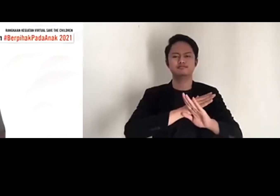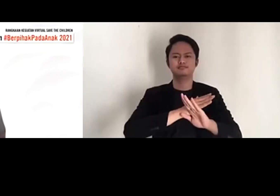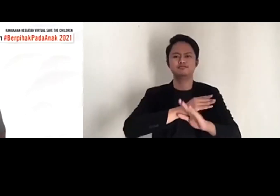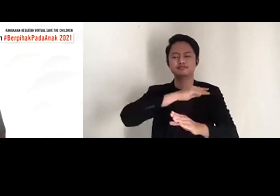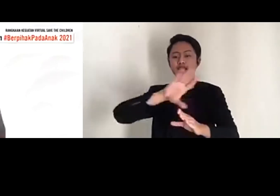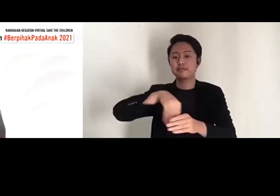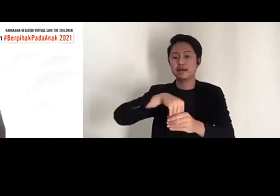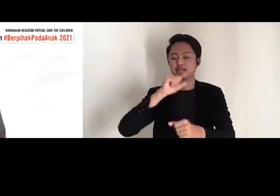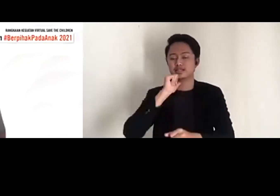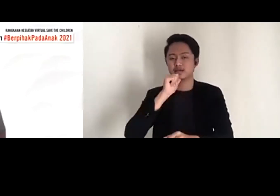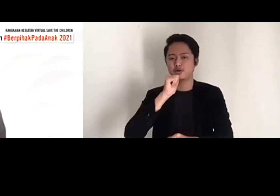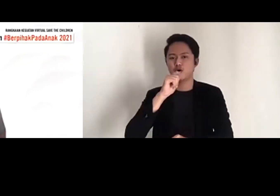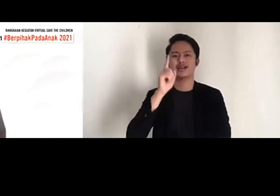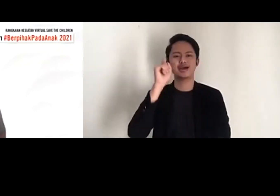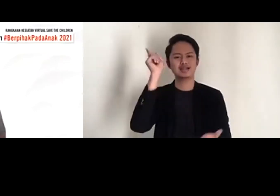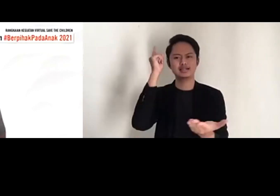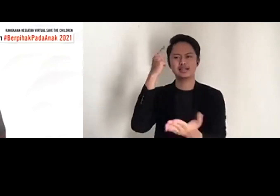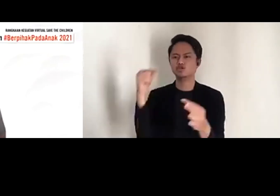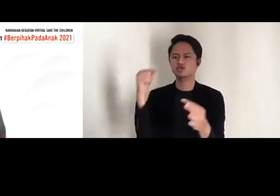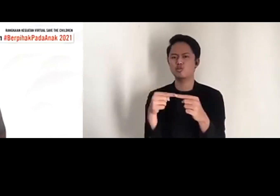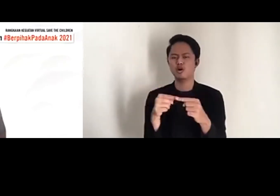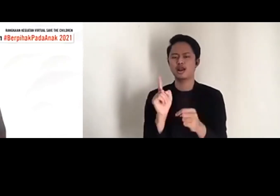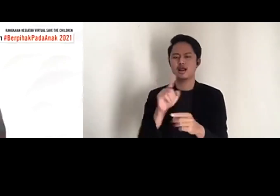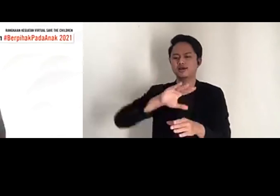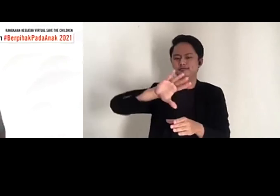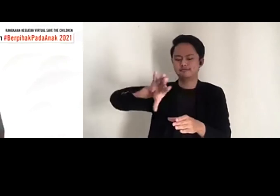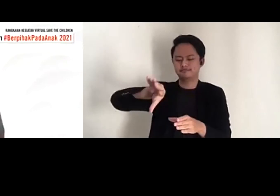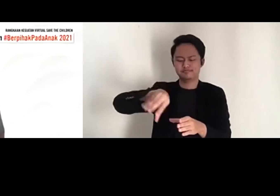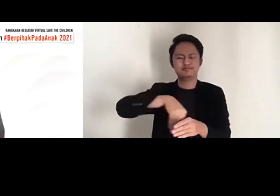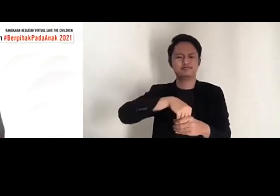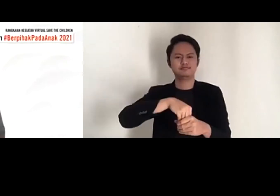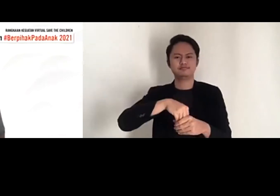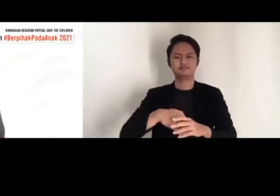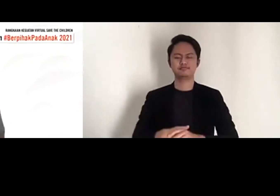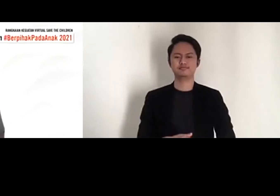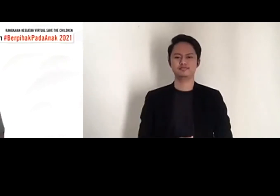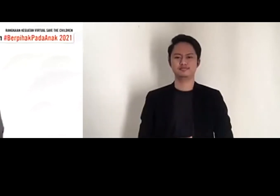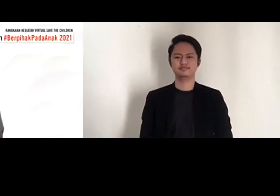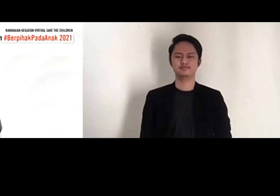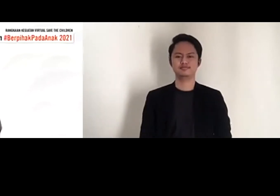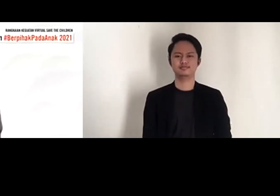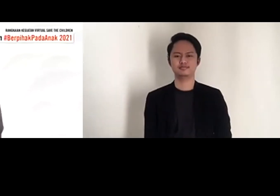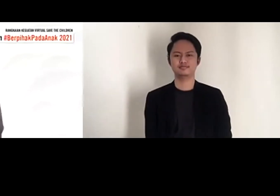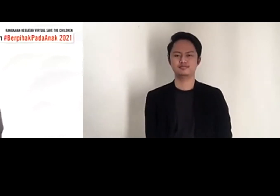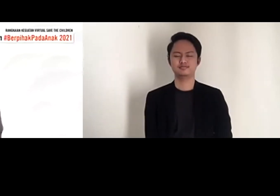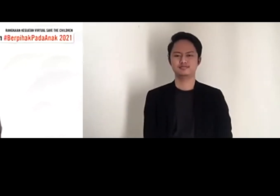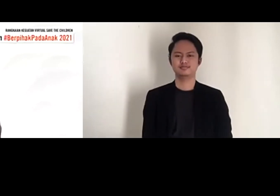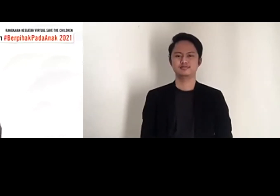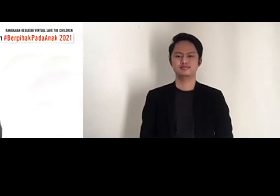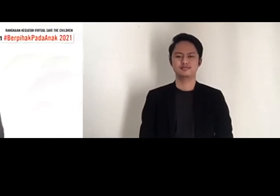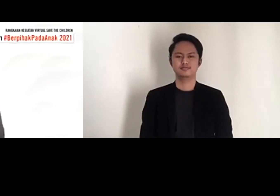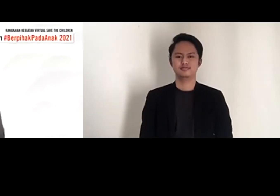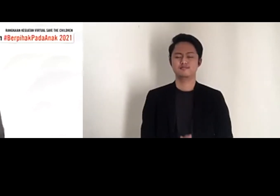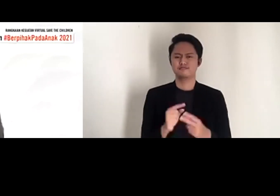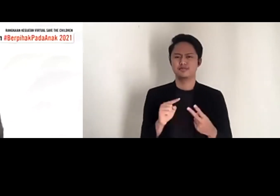dinas-dinas yang terkait atau dinas-dinas teknik yang terkait di Kabupaten Kupang. Yang